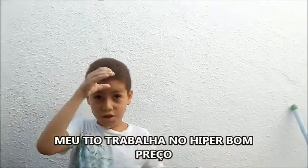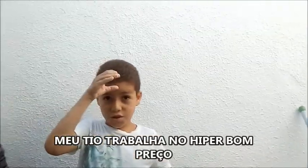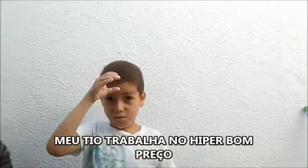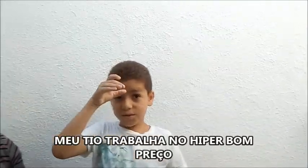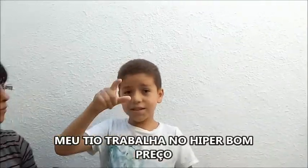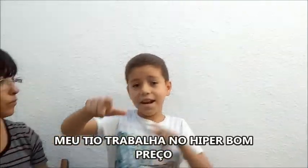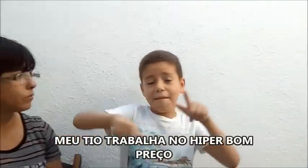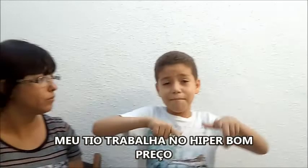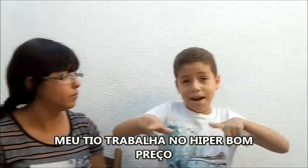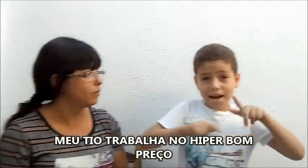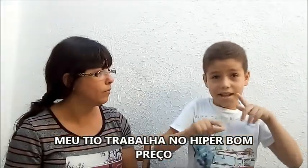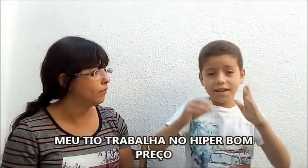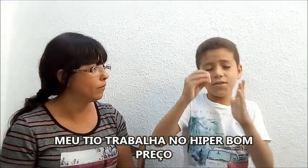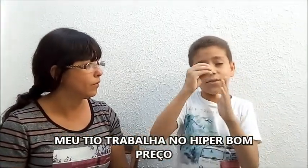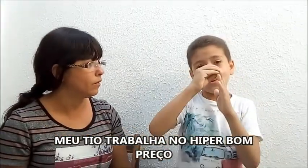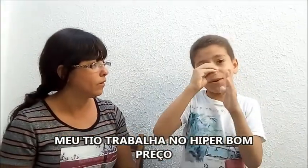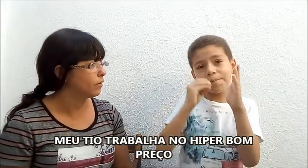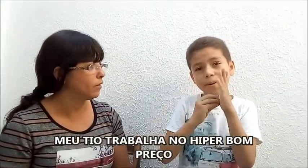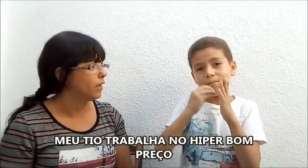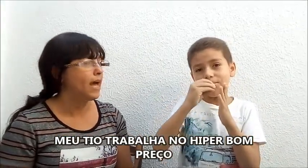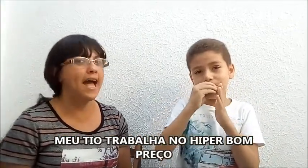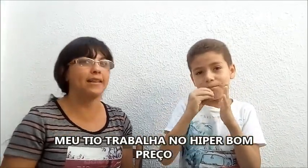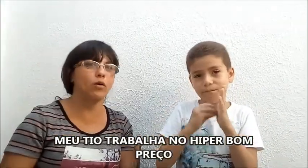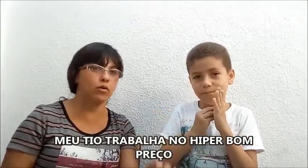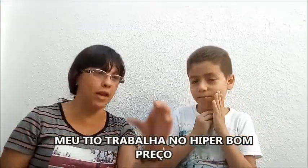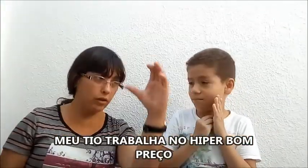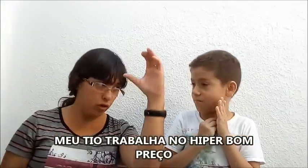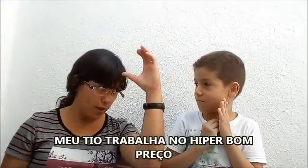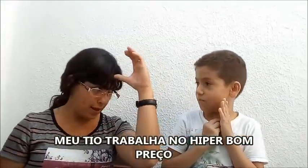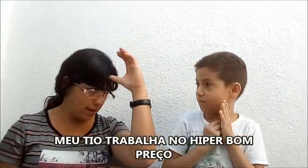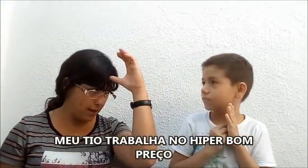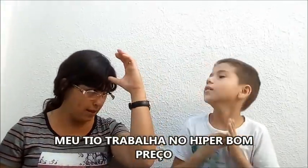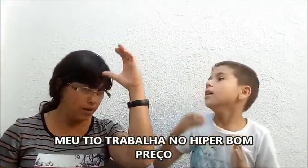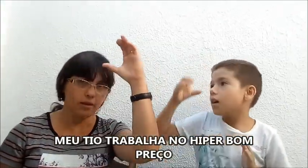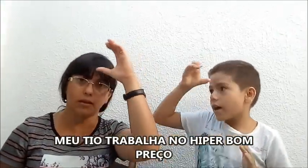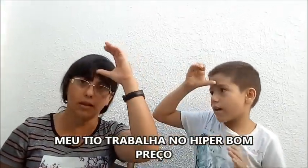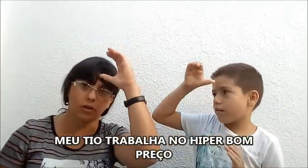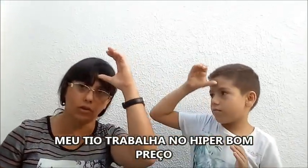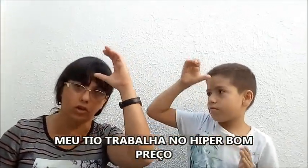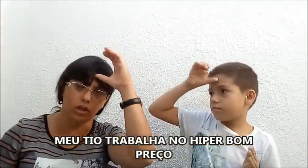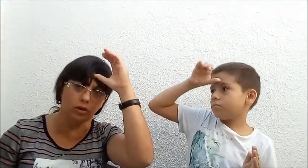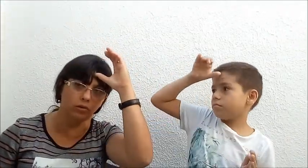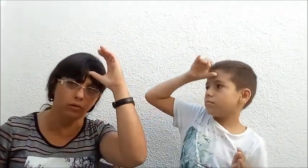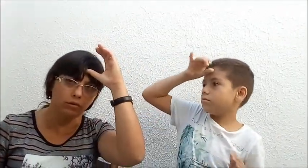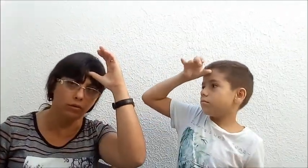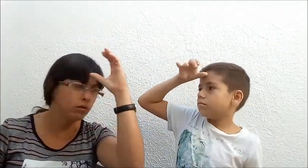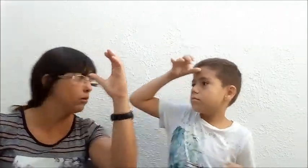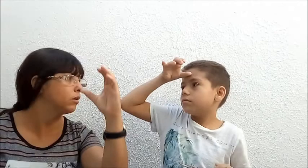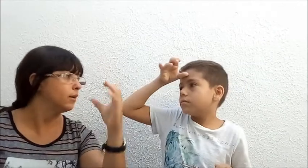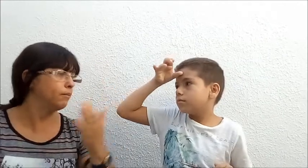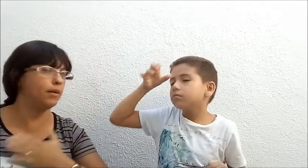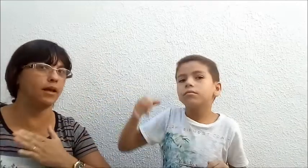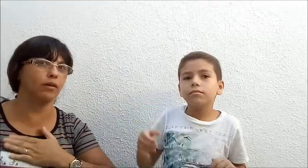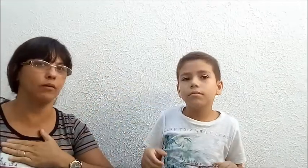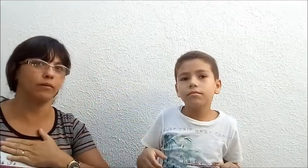trabalha no iberê. Ah, então o sinal de tio é aqui? É. Sinal de tio. Que é meu pai.